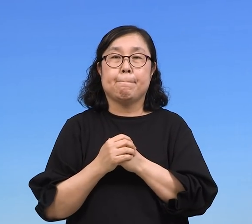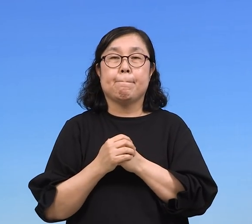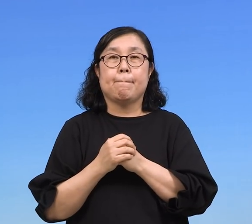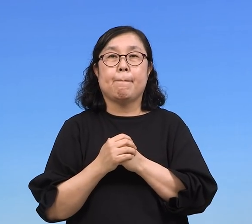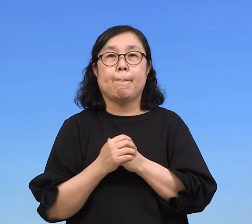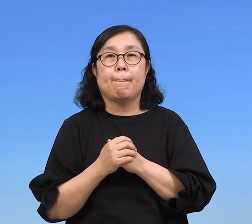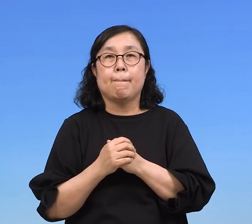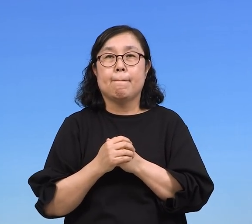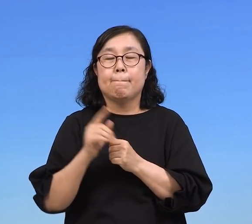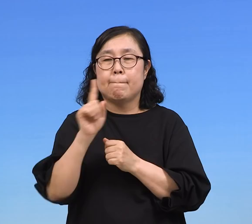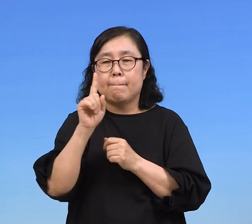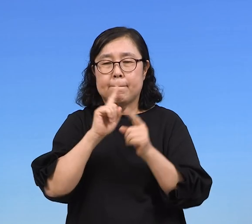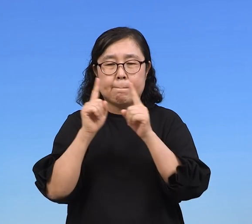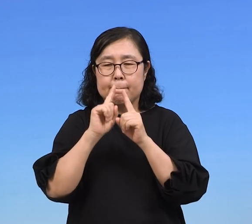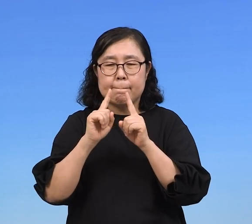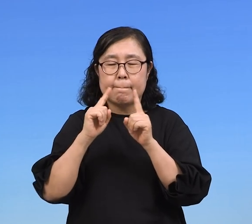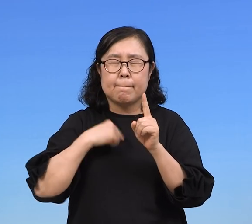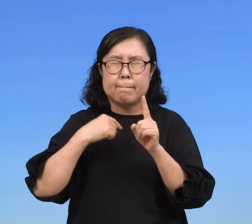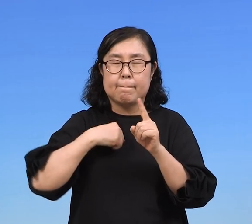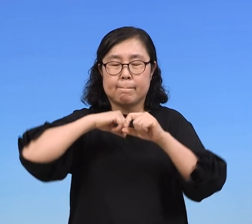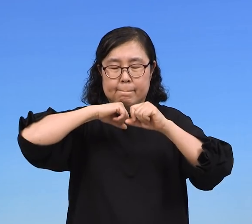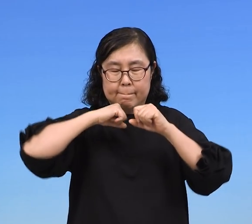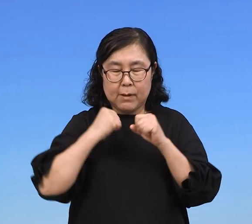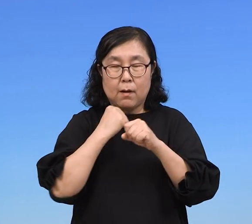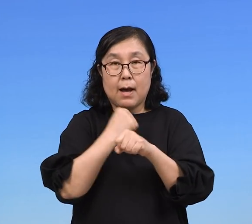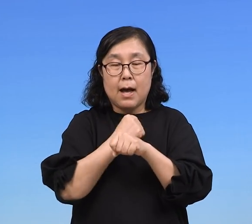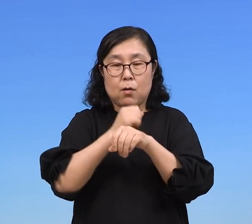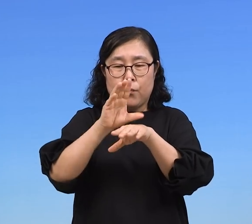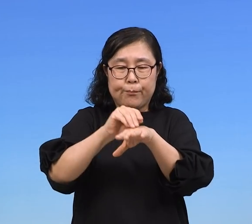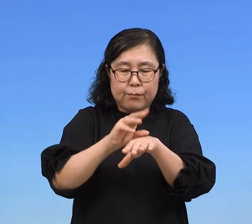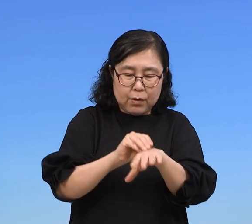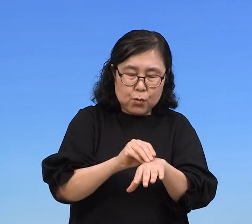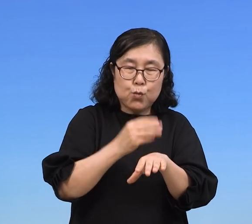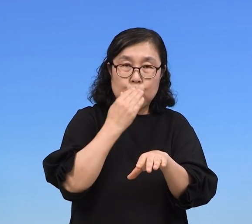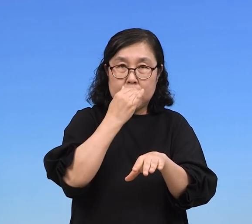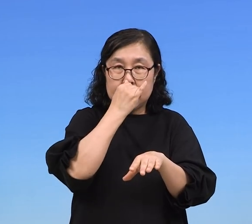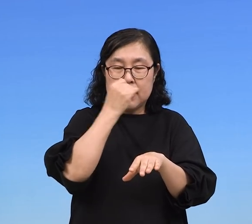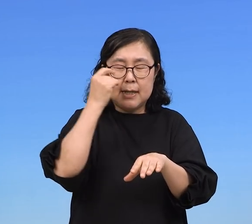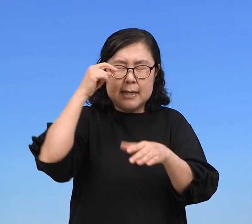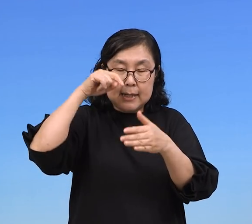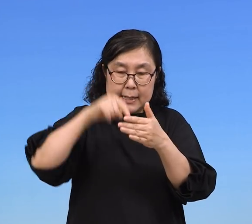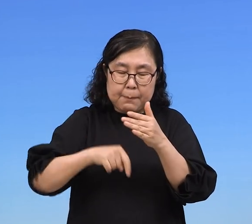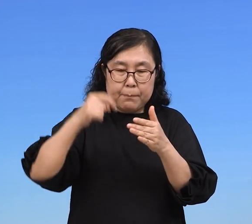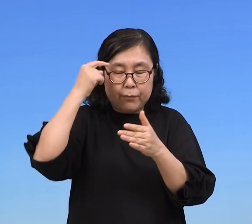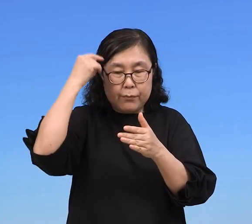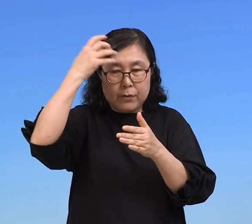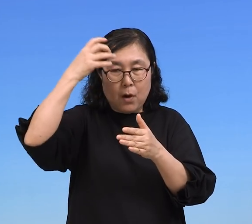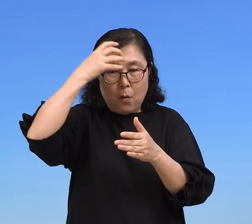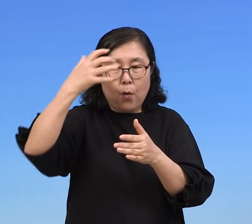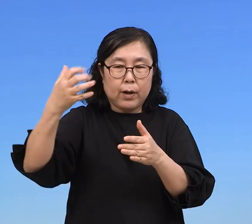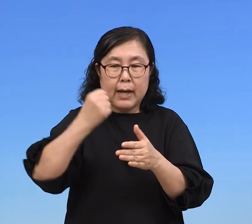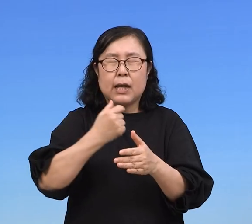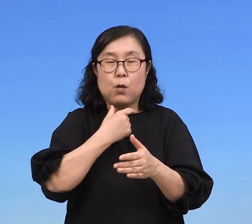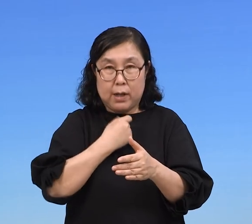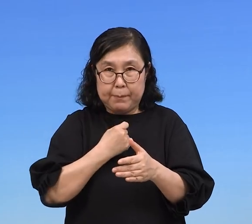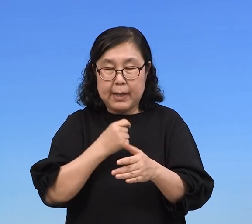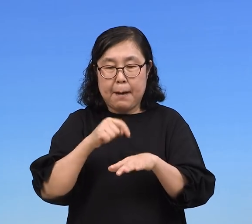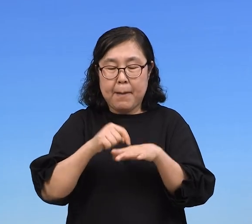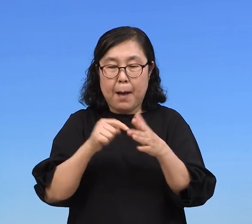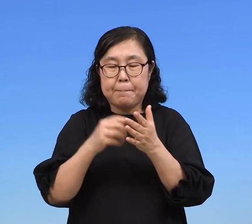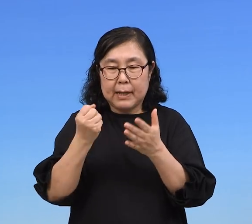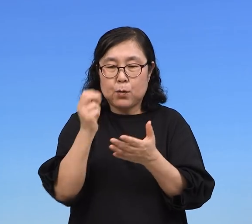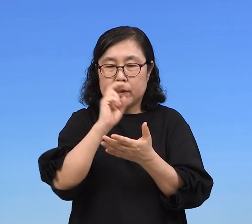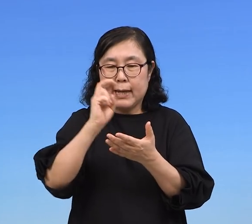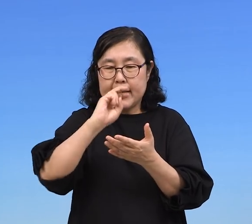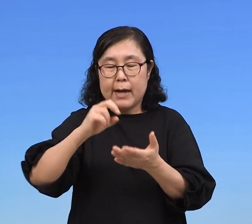그 깊은 영혼을 소유하고 싶습니다. 우리 이런 마음을 가지고 이 찬양을 주님께 불러드리면